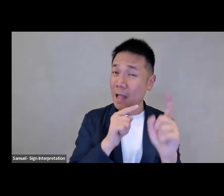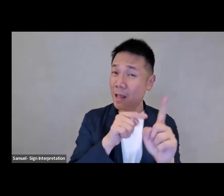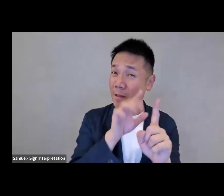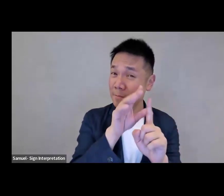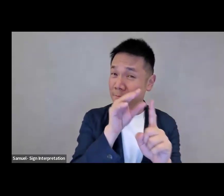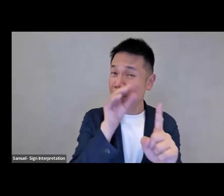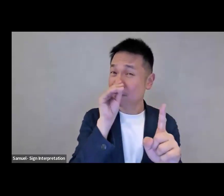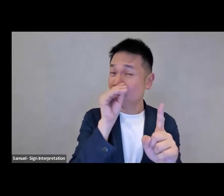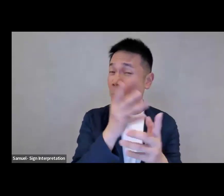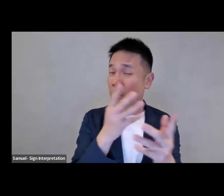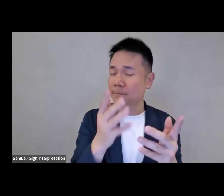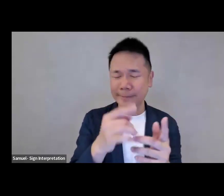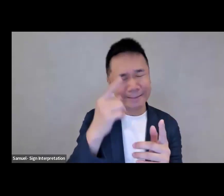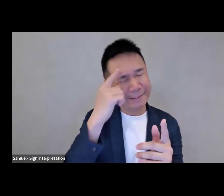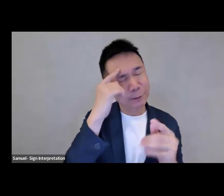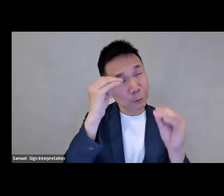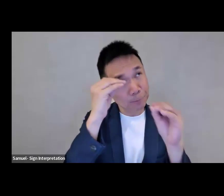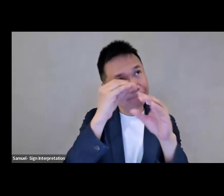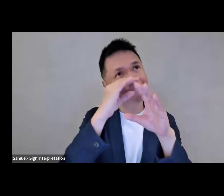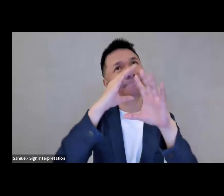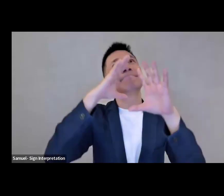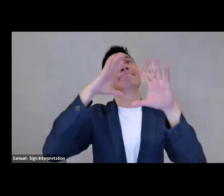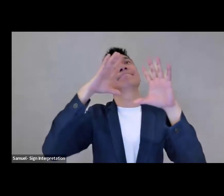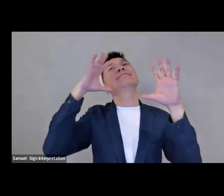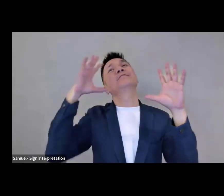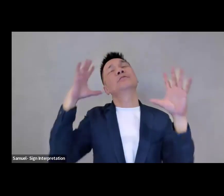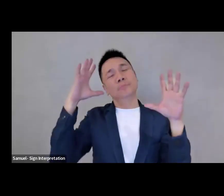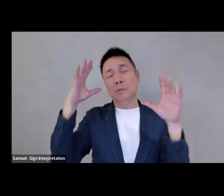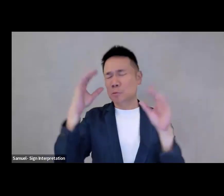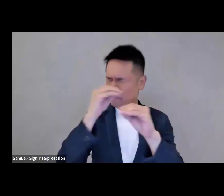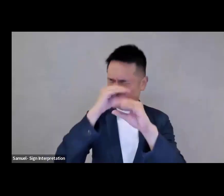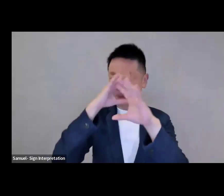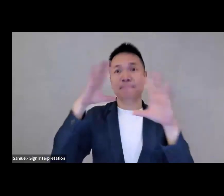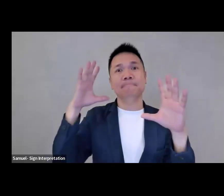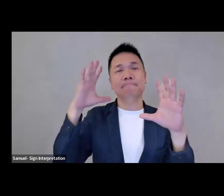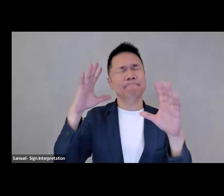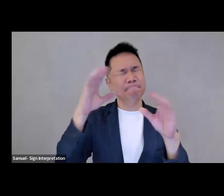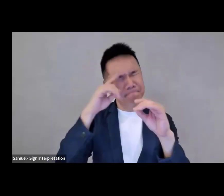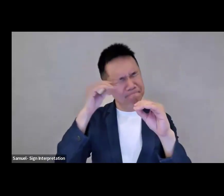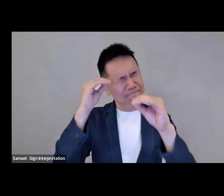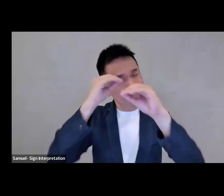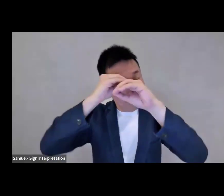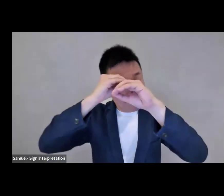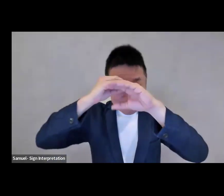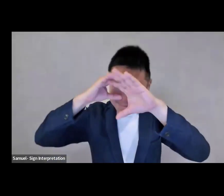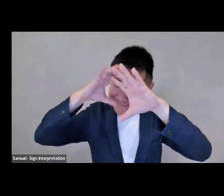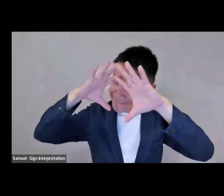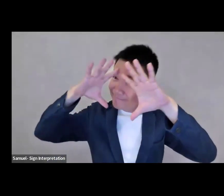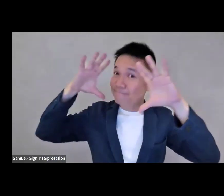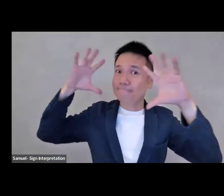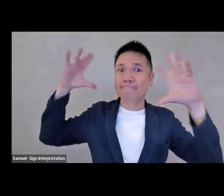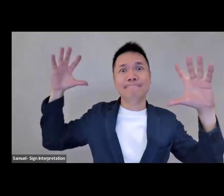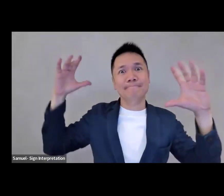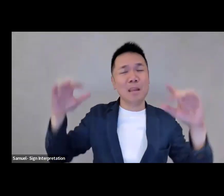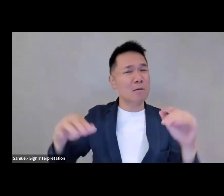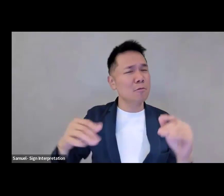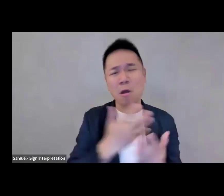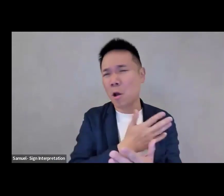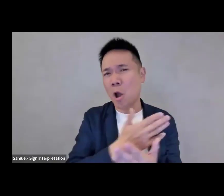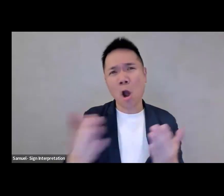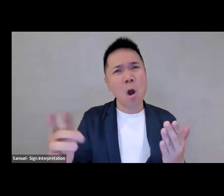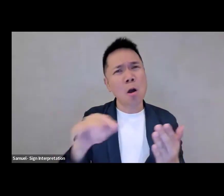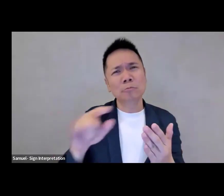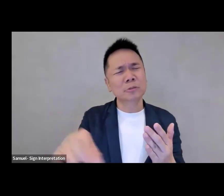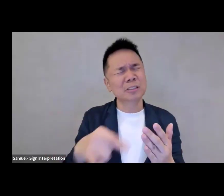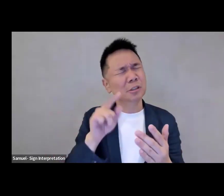是，就是我想要在从他身上学到很大的一点，就是去你怎么样去做